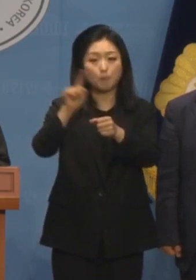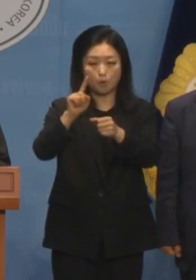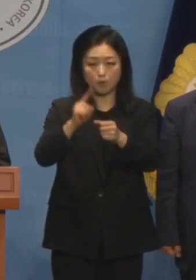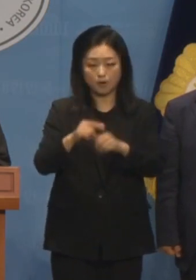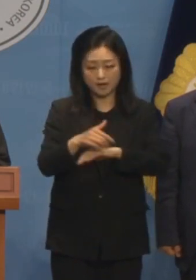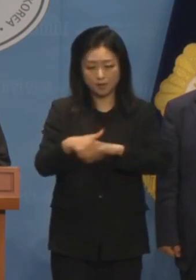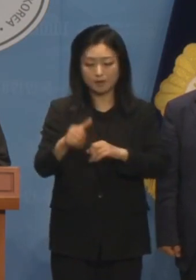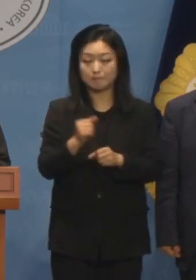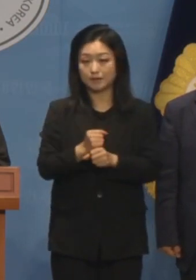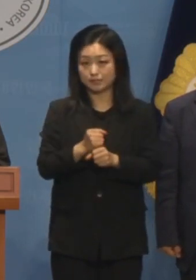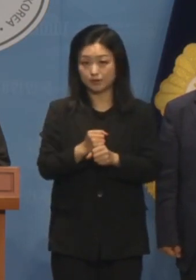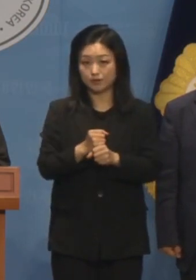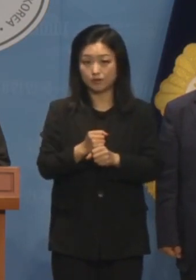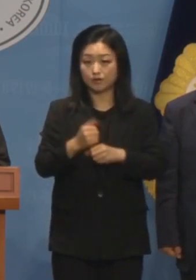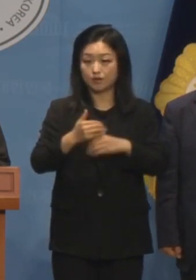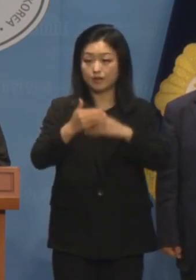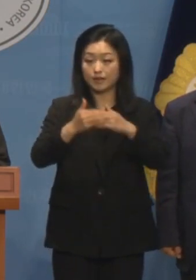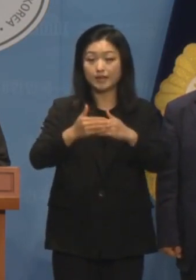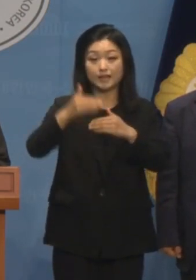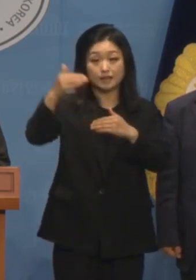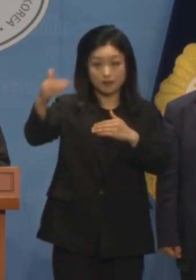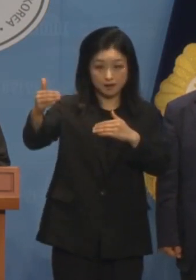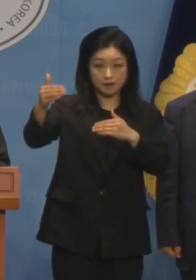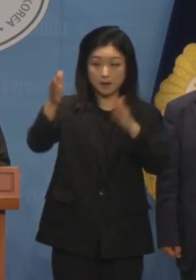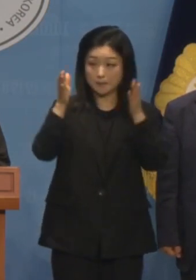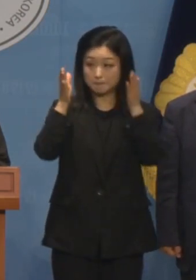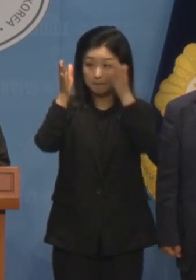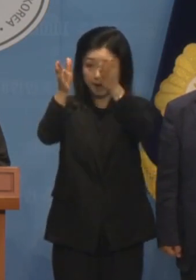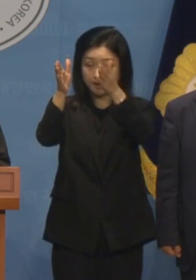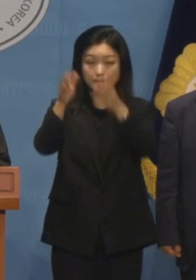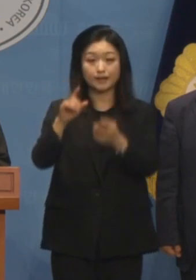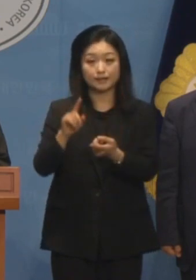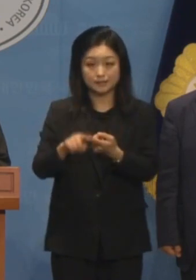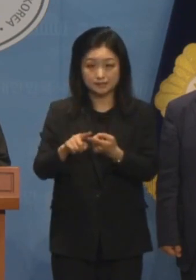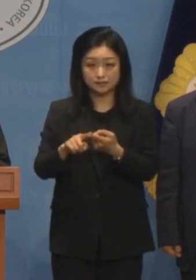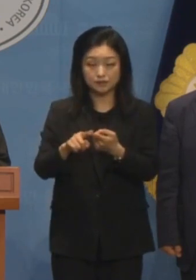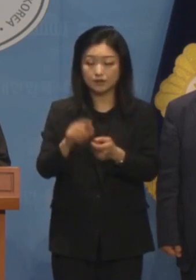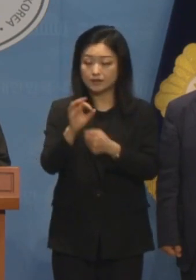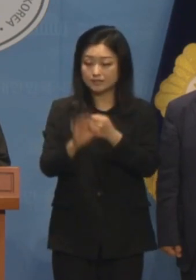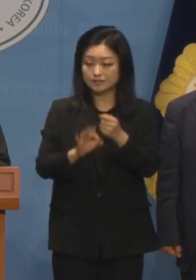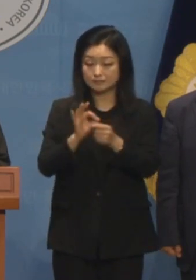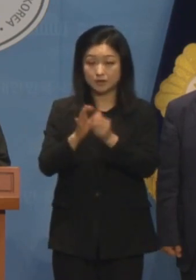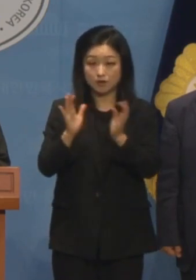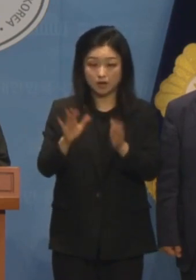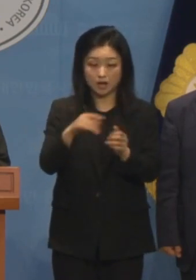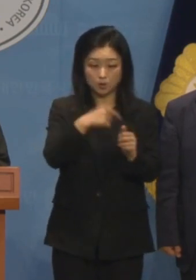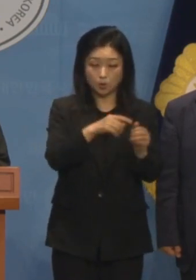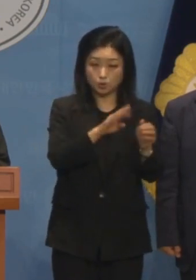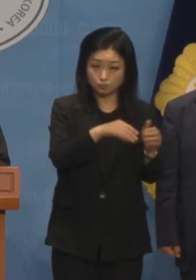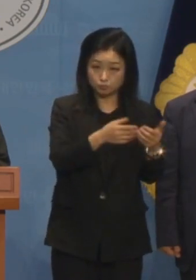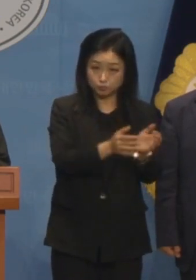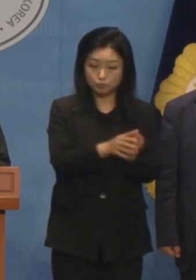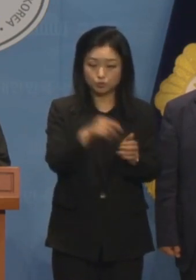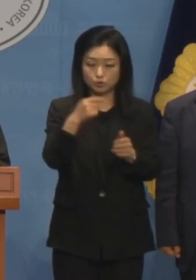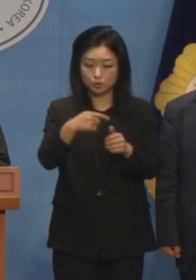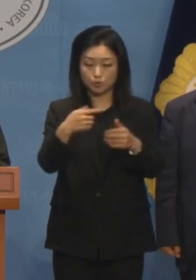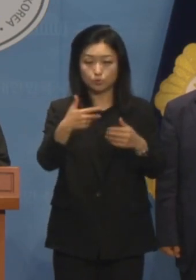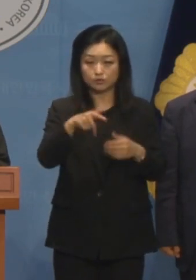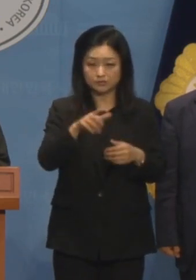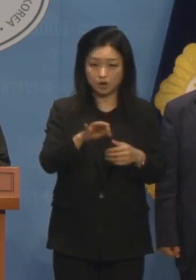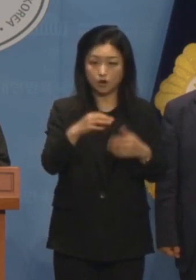있습니다. 이 중장기 발전계획의 방향과 과제에 따라 10년 동안 교육부, 교육청 등